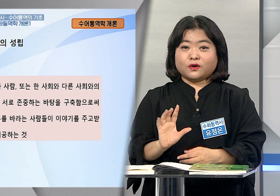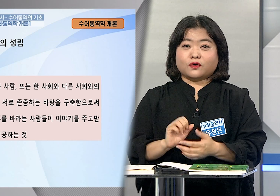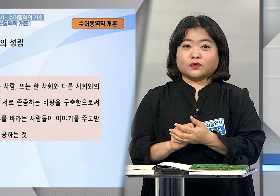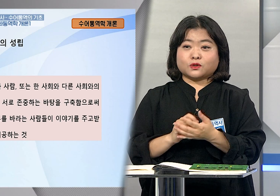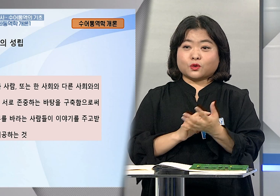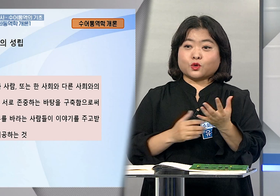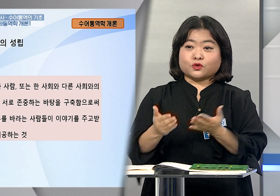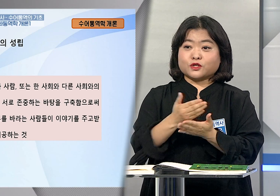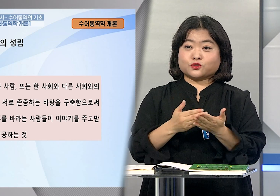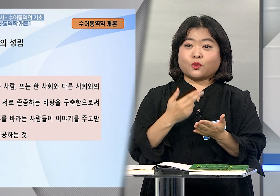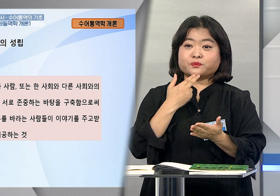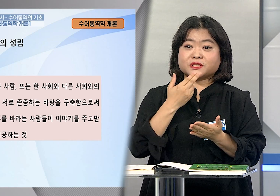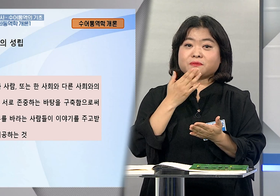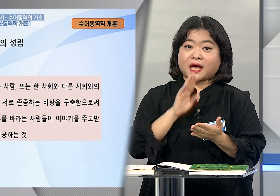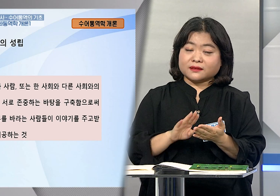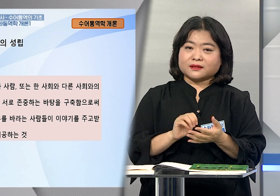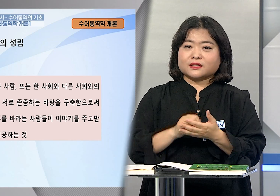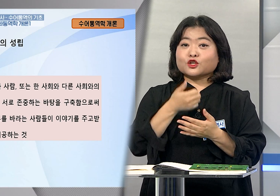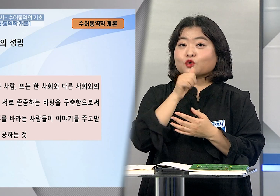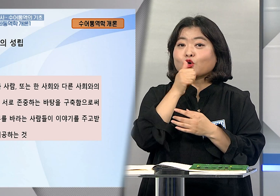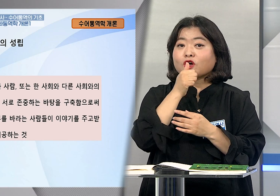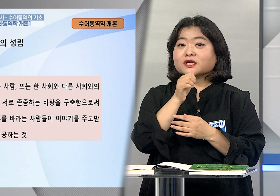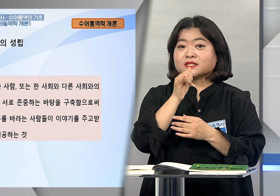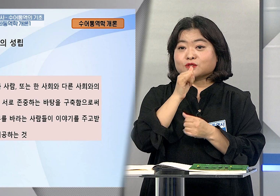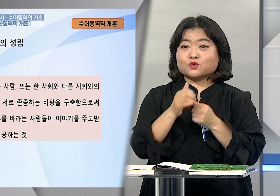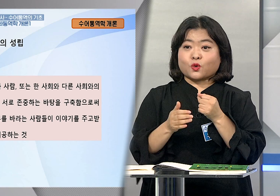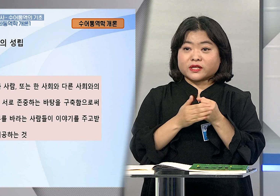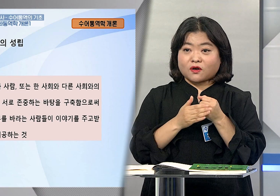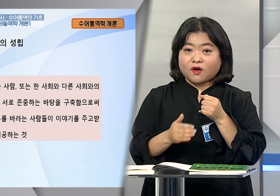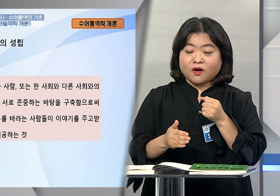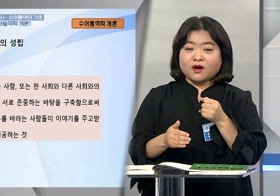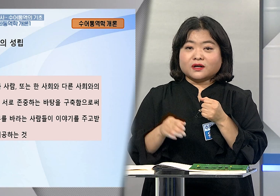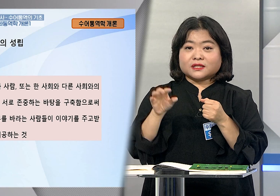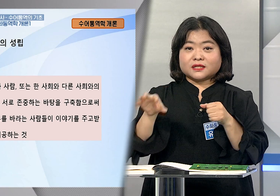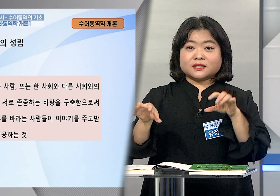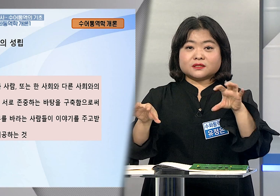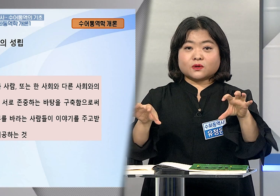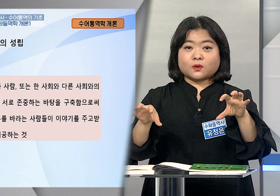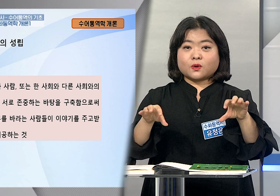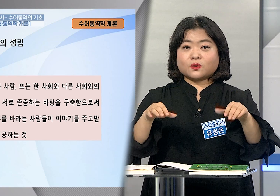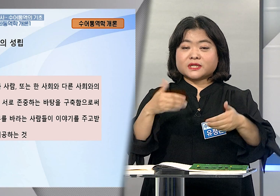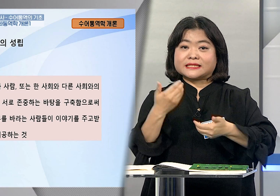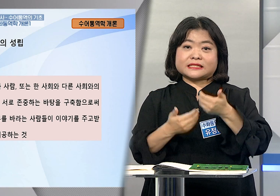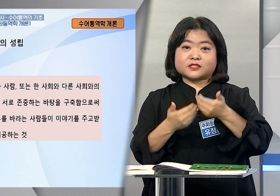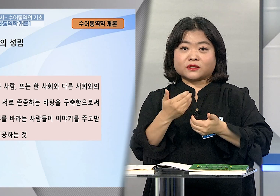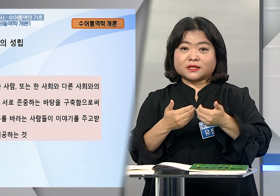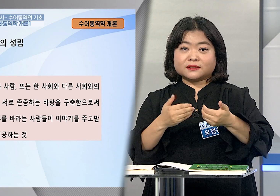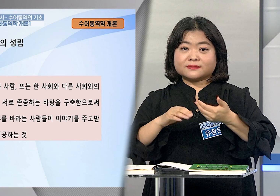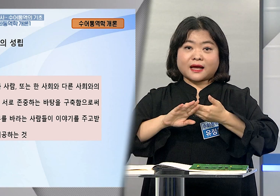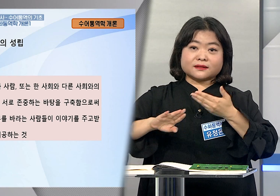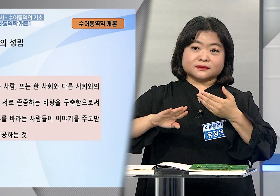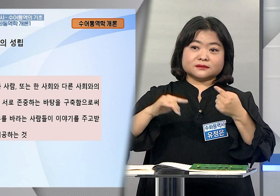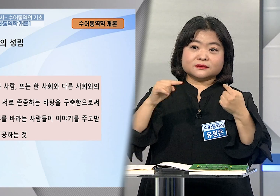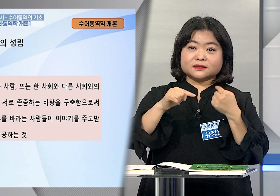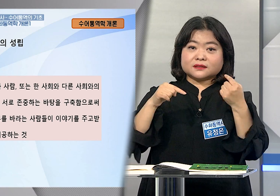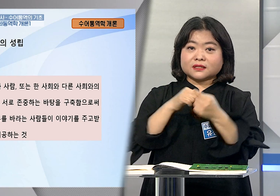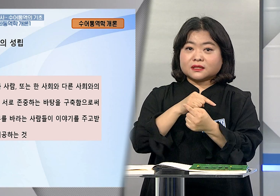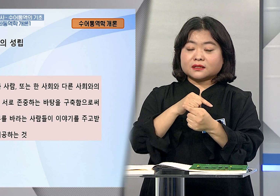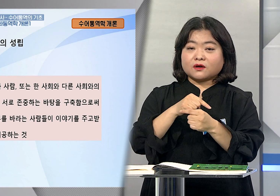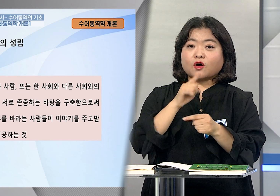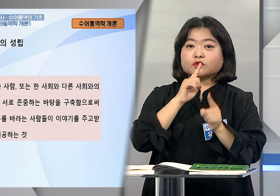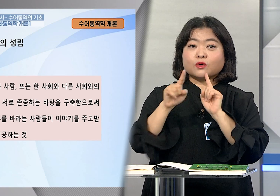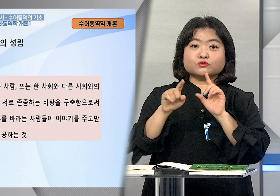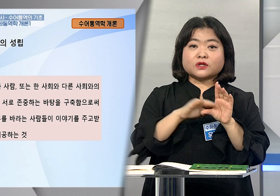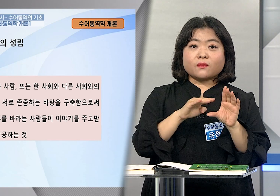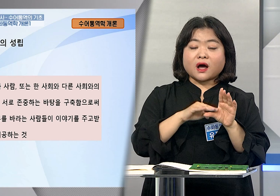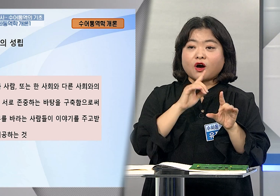없고 서로 교류할 수도 없지만 이 통역이 있음으로 해서 이 서로 이질적인 다른